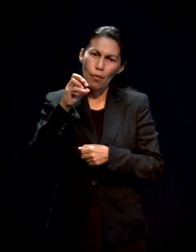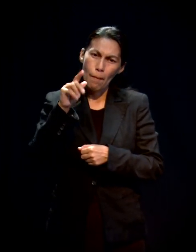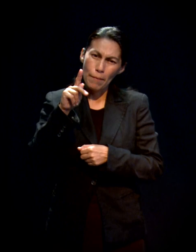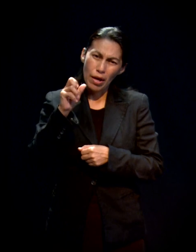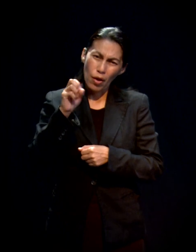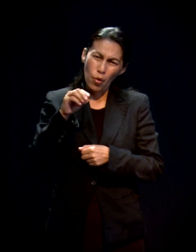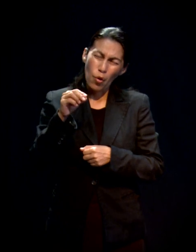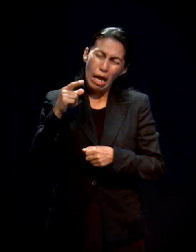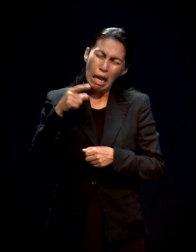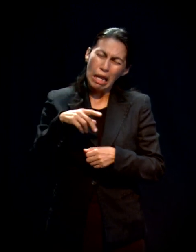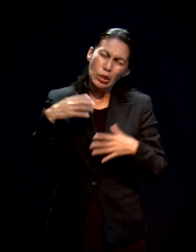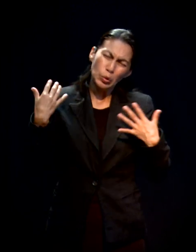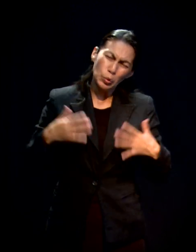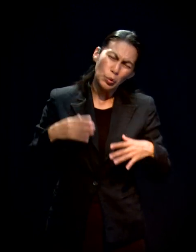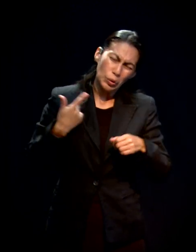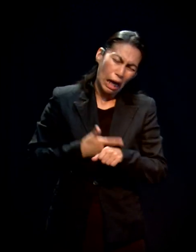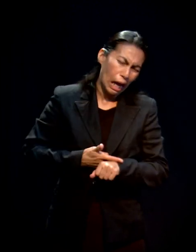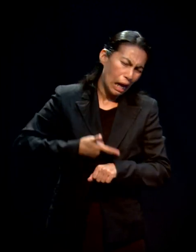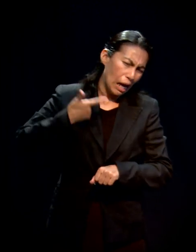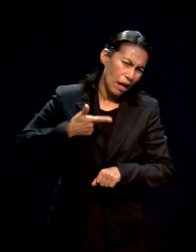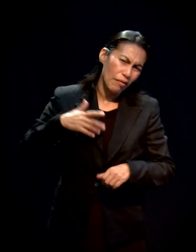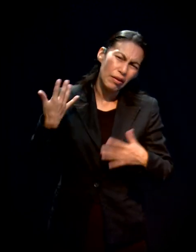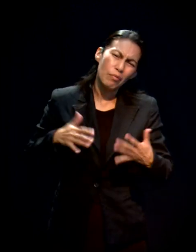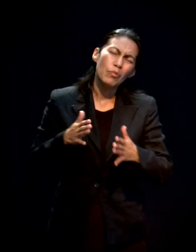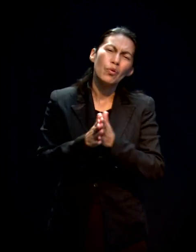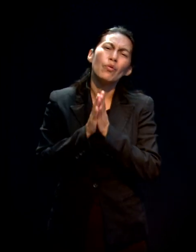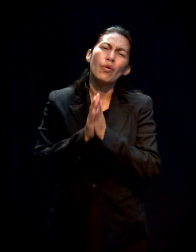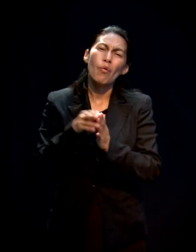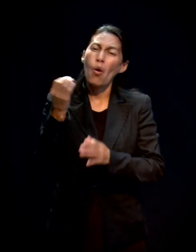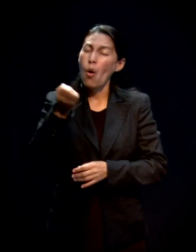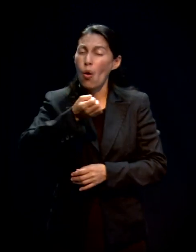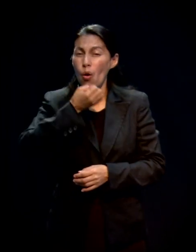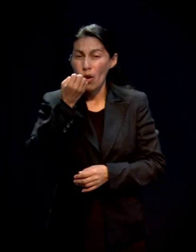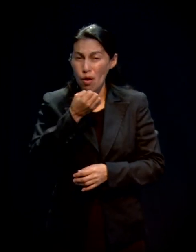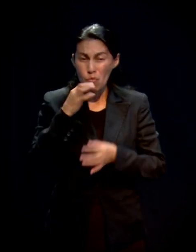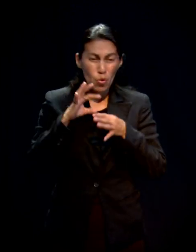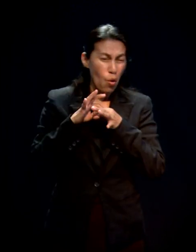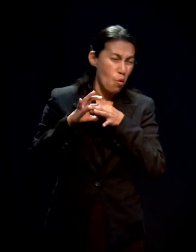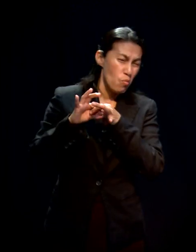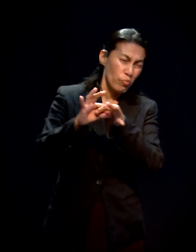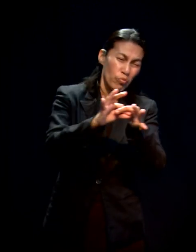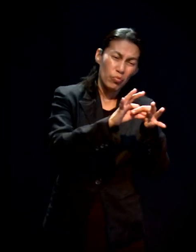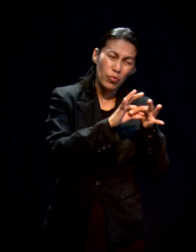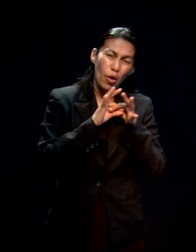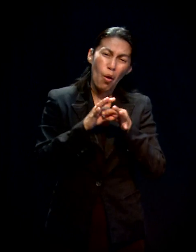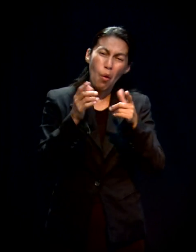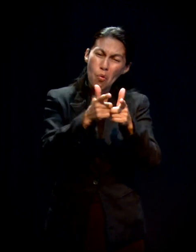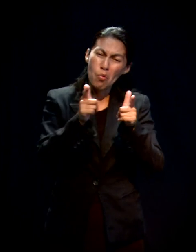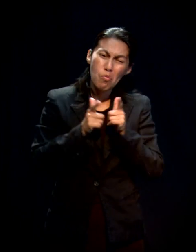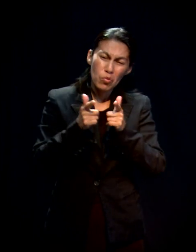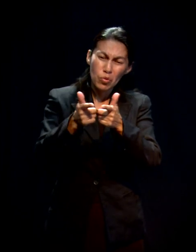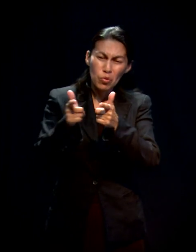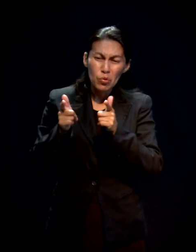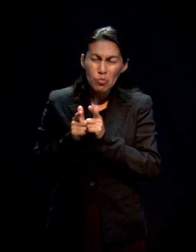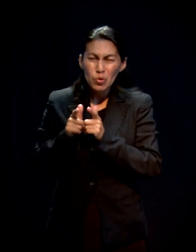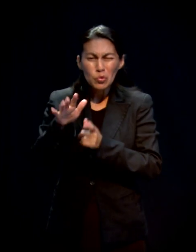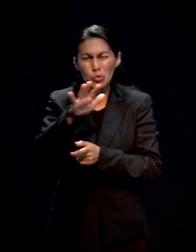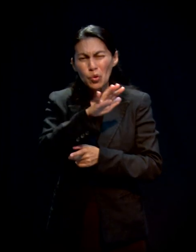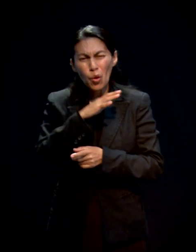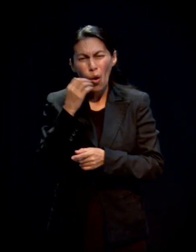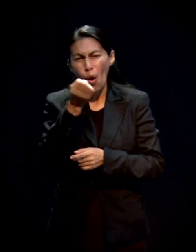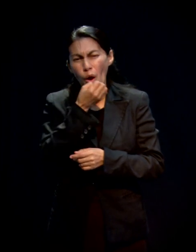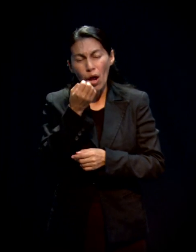una urgencia de salud unámonos en oración formemos grupos de oración nosotros ahora vamos por